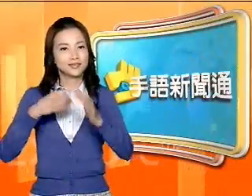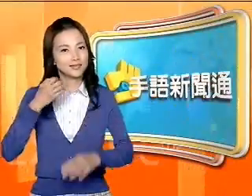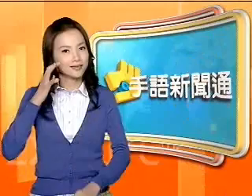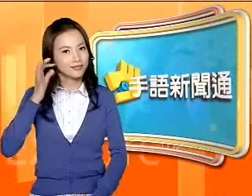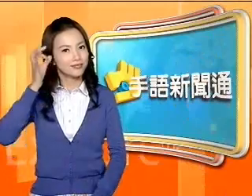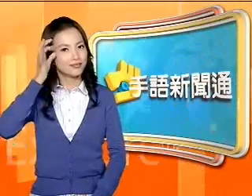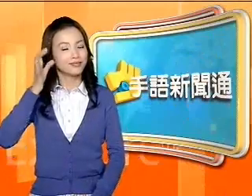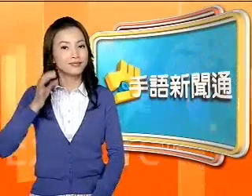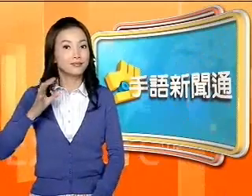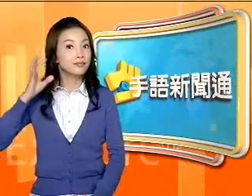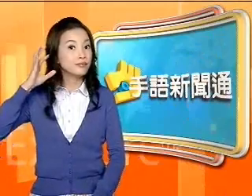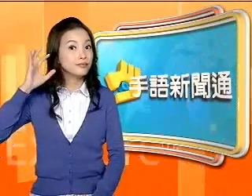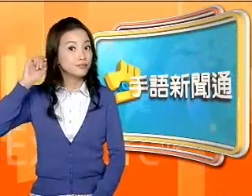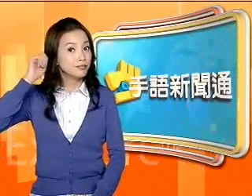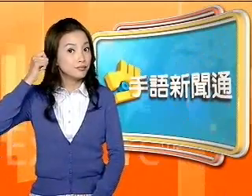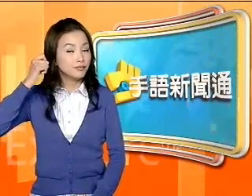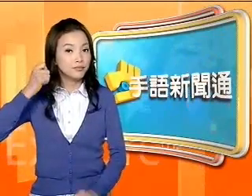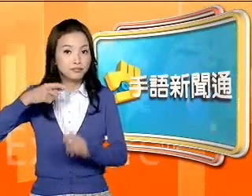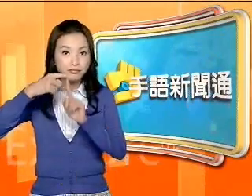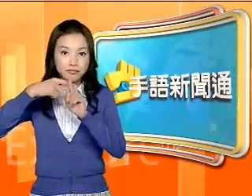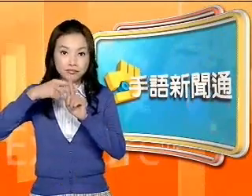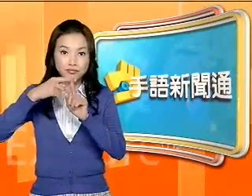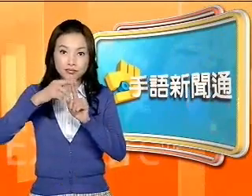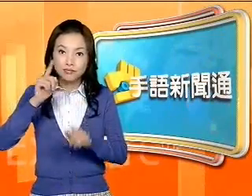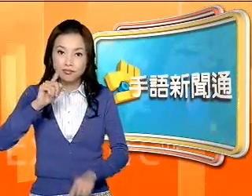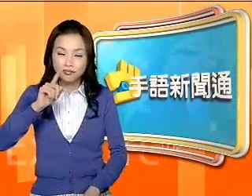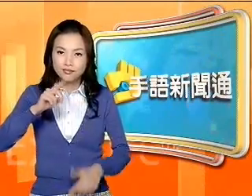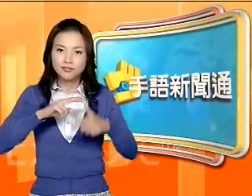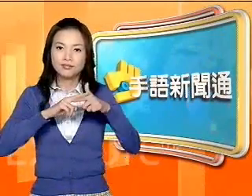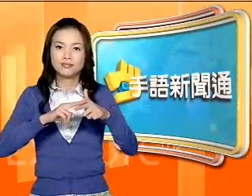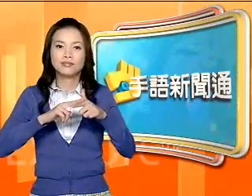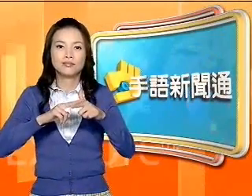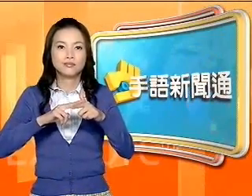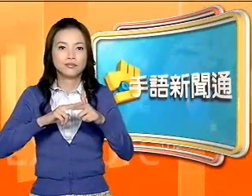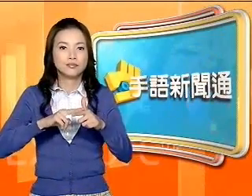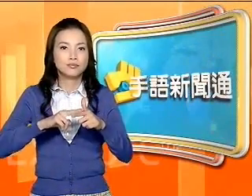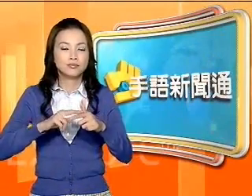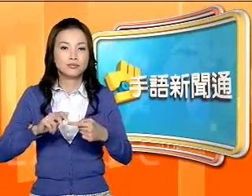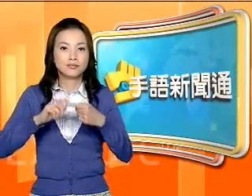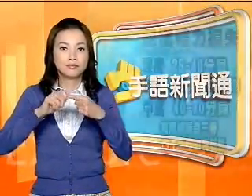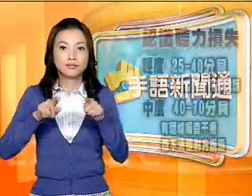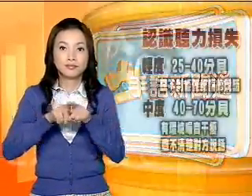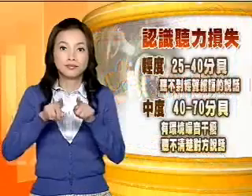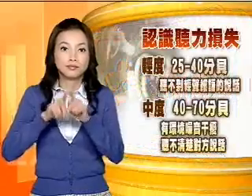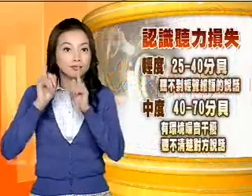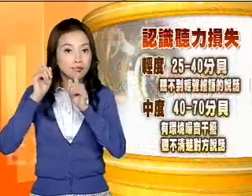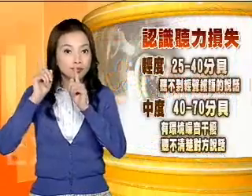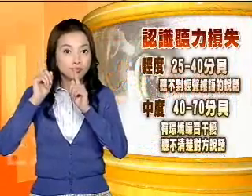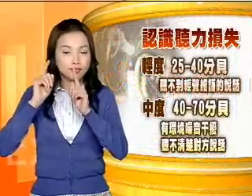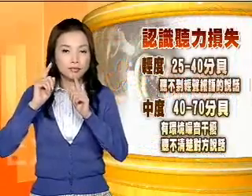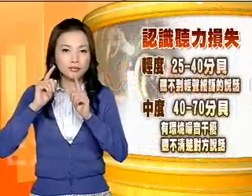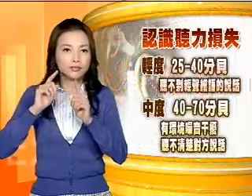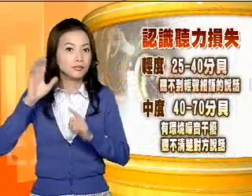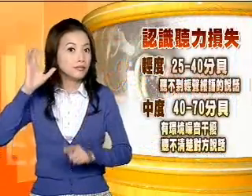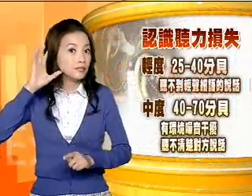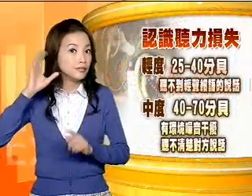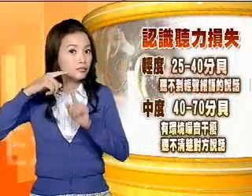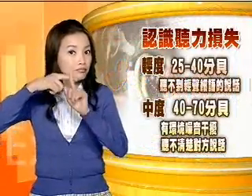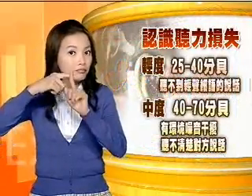今天的手语新闻通就带您来认识听力损失。一般正常听力是25分贝以下可以听得到，如果是